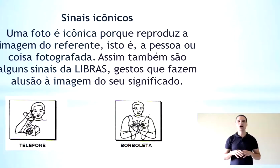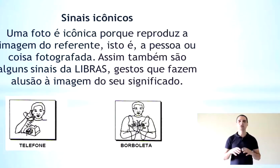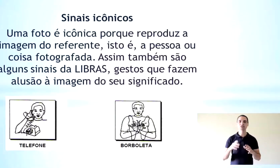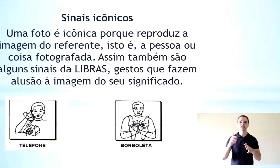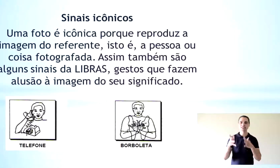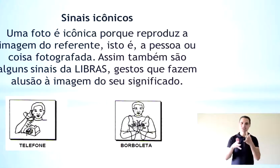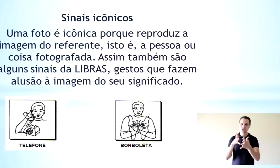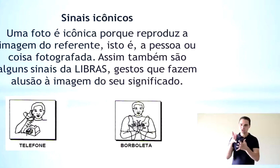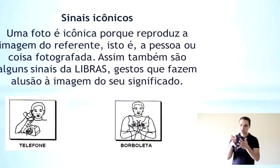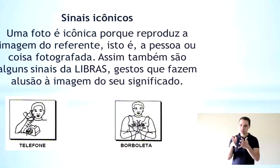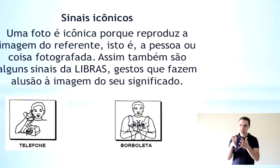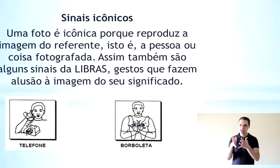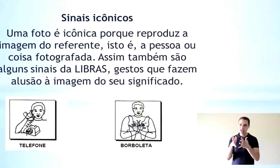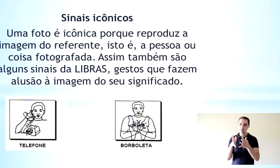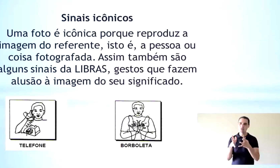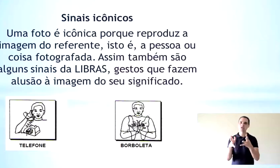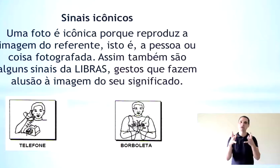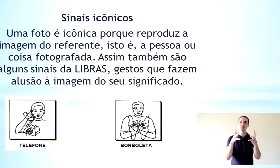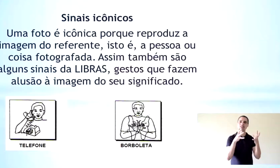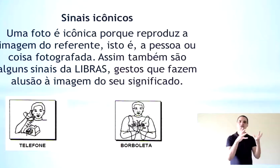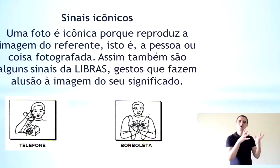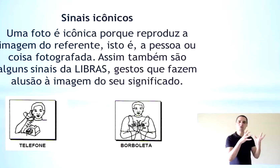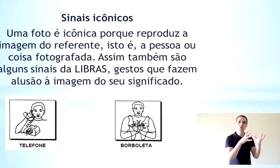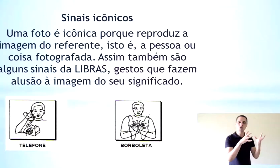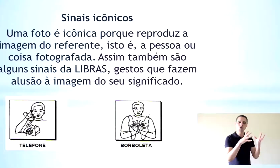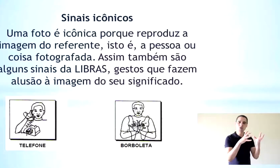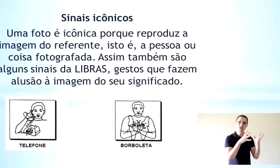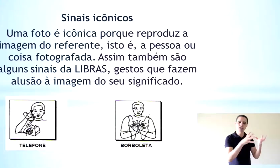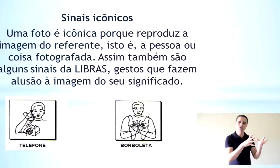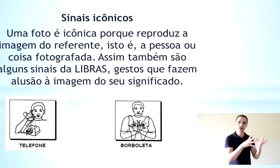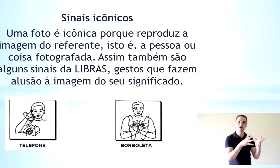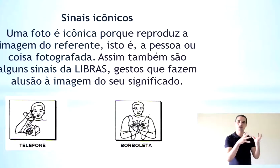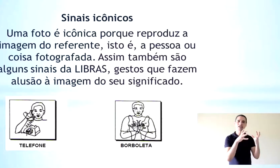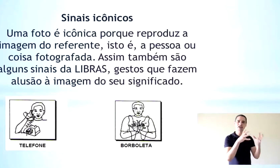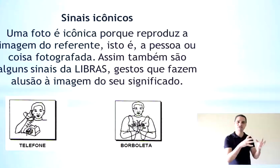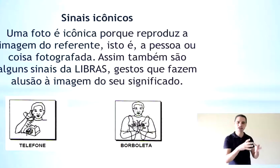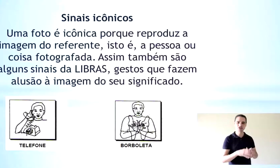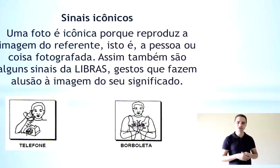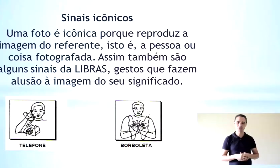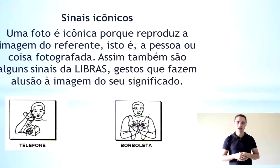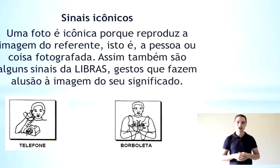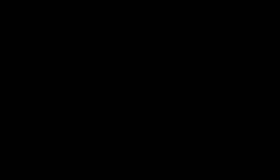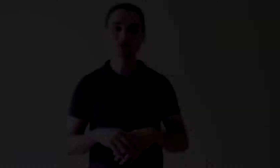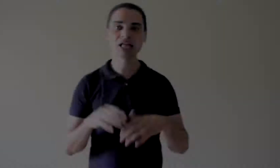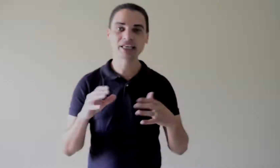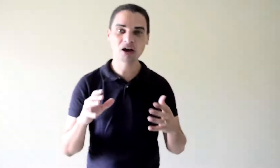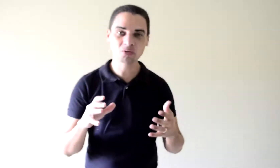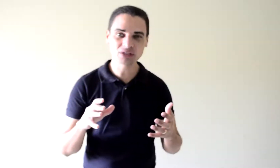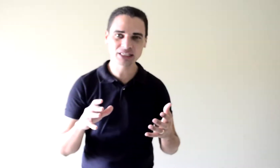alguns sinais que a gente usa é muito parecido com o objeto real, com aquele referente. Vamos dar aqui alguns